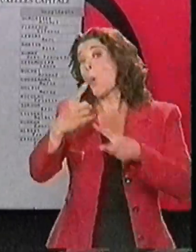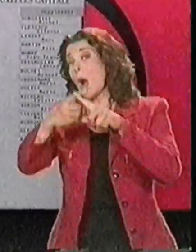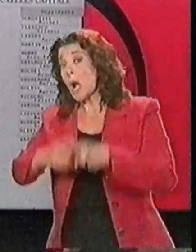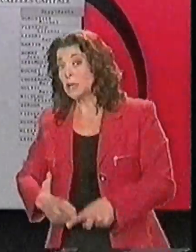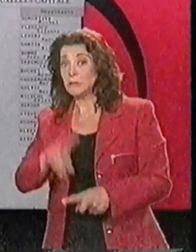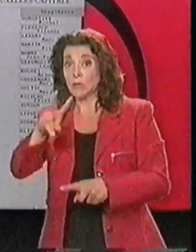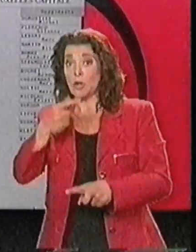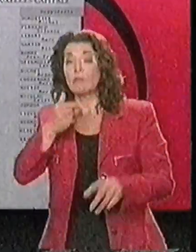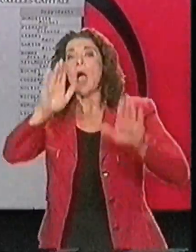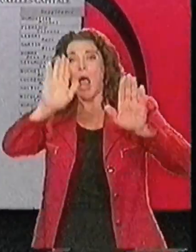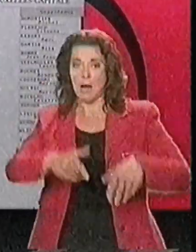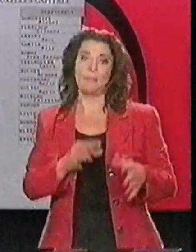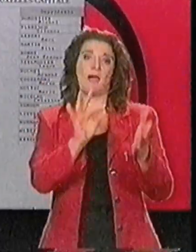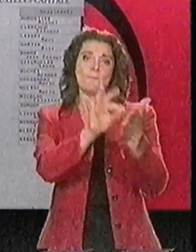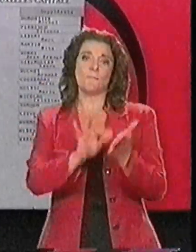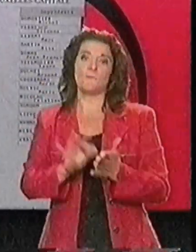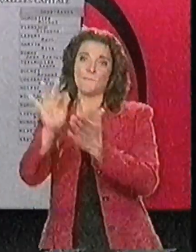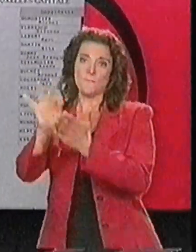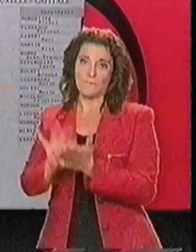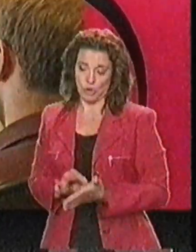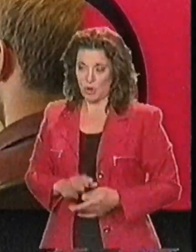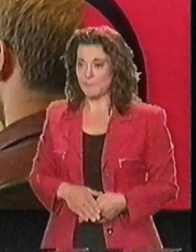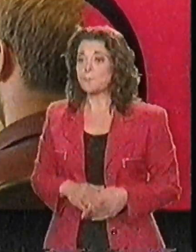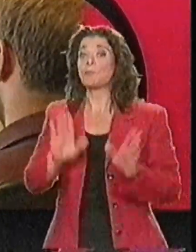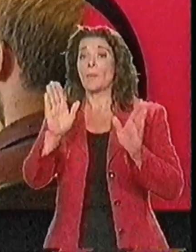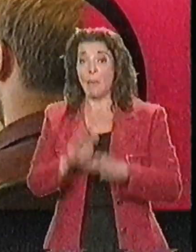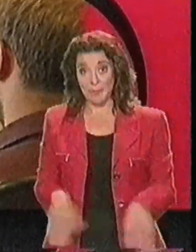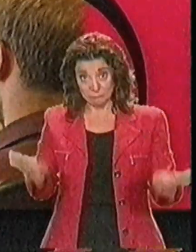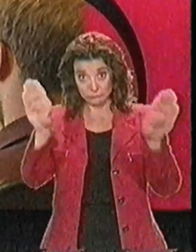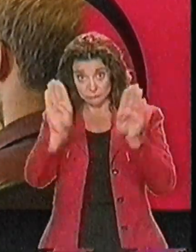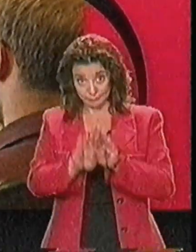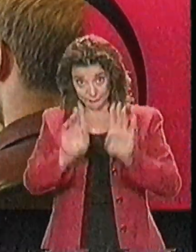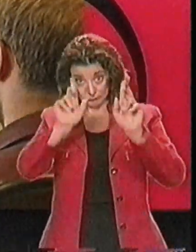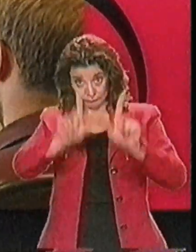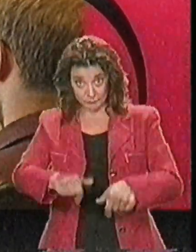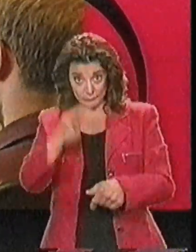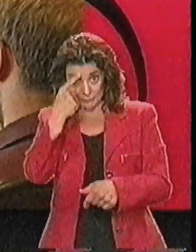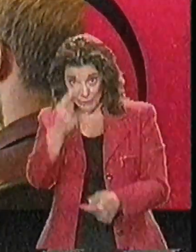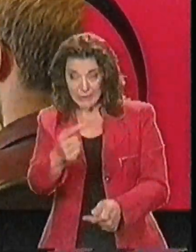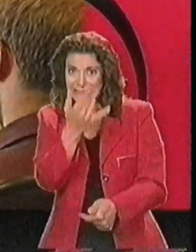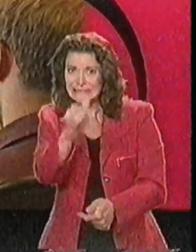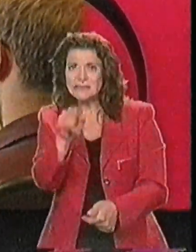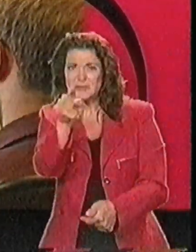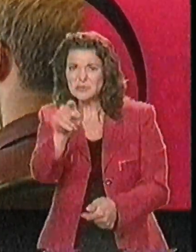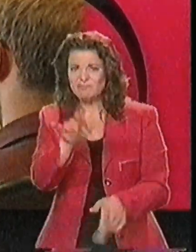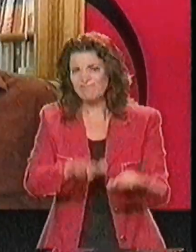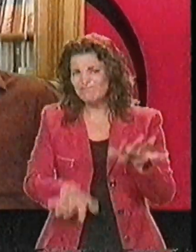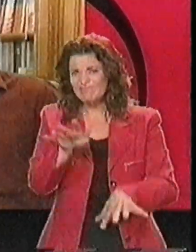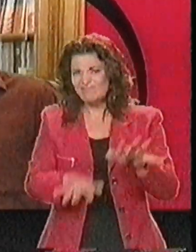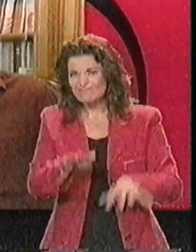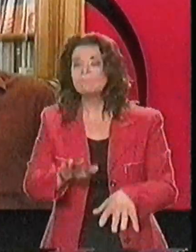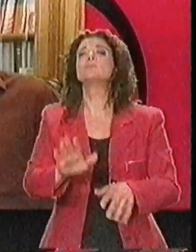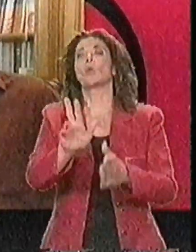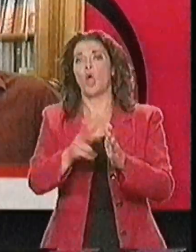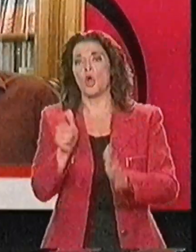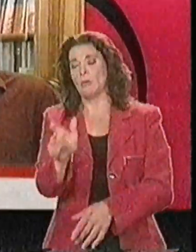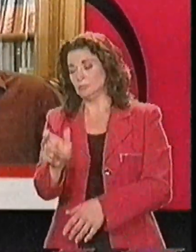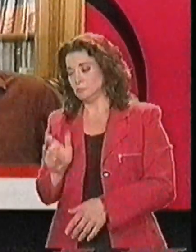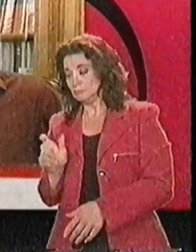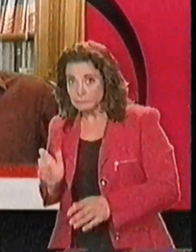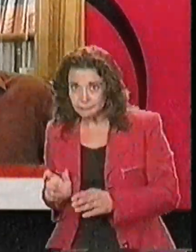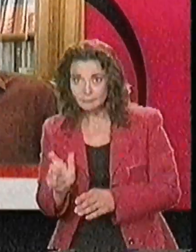vote proprement dit. Et quand tout est terminé, vous pouvez, si vous êtes de nature méfiante, tout revisionner. On a instauré ce système